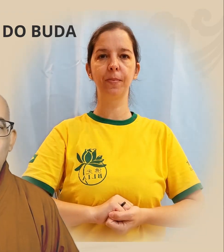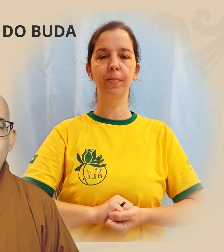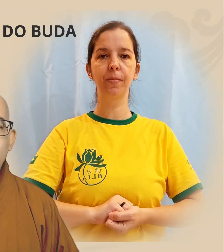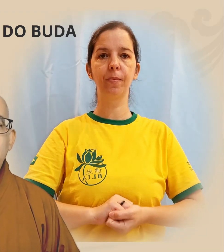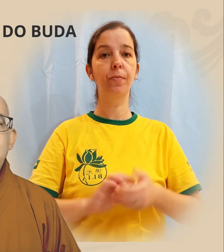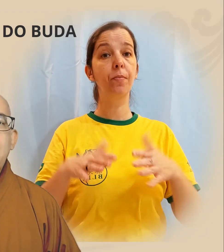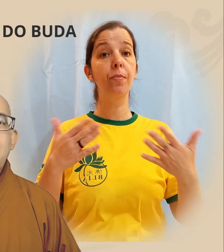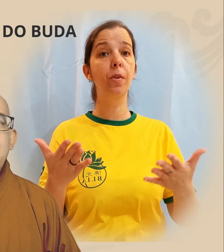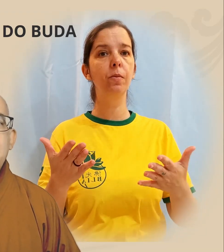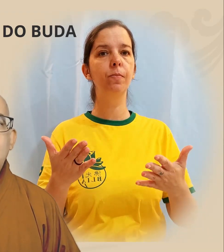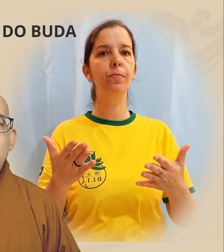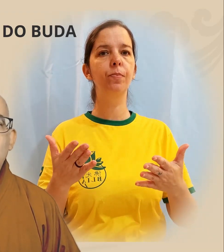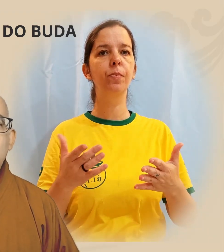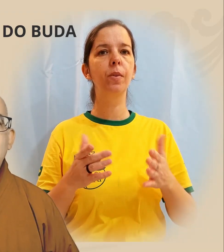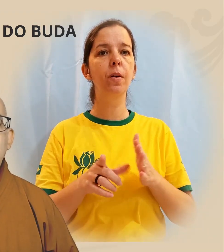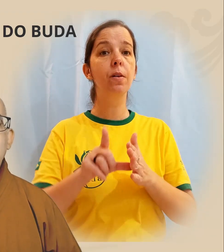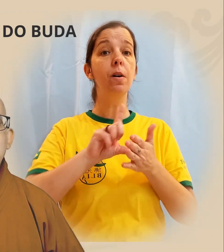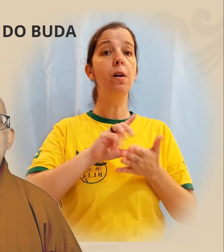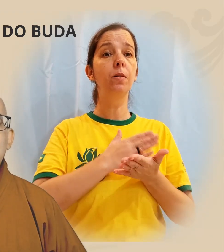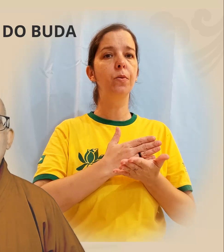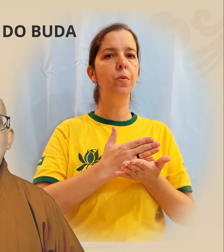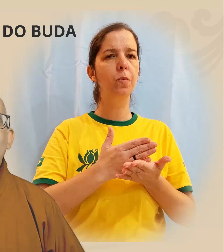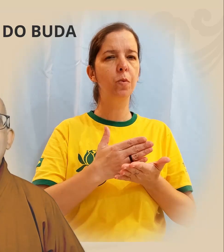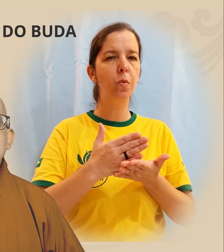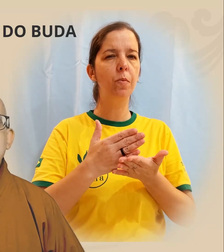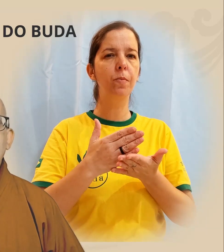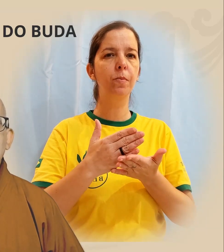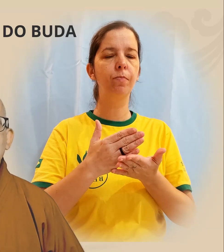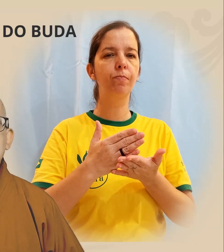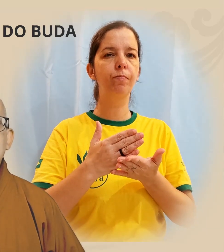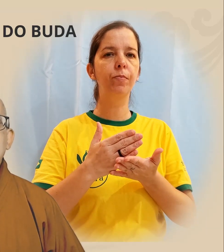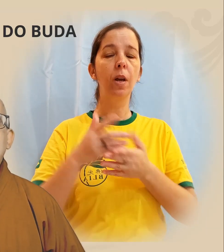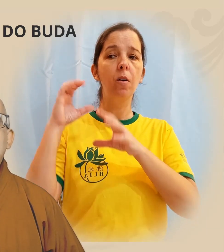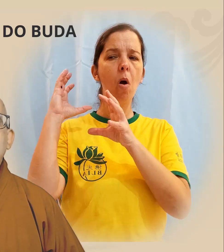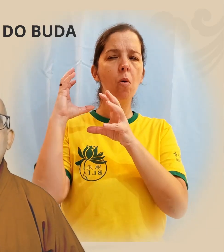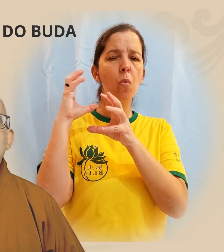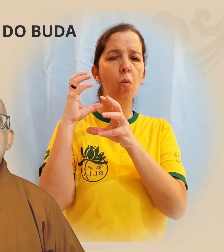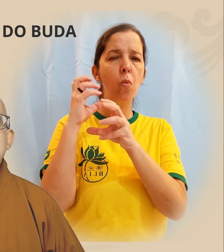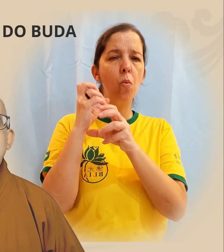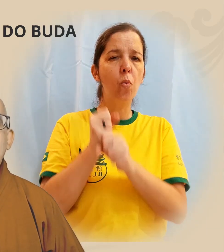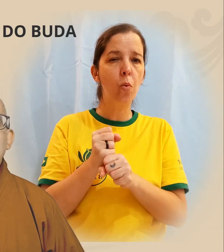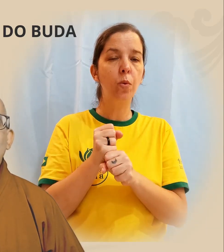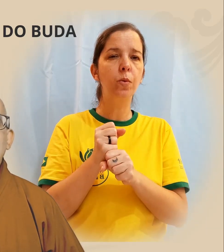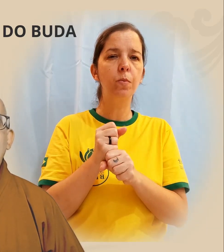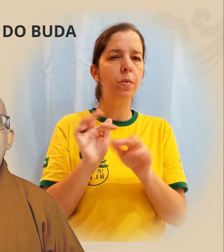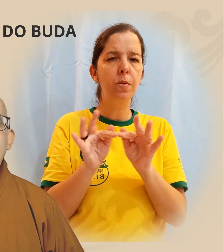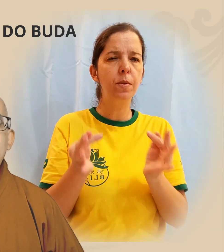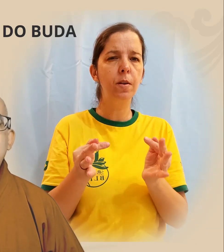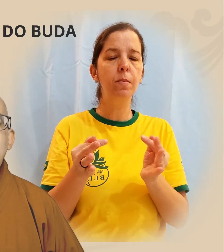labial. Então, antes de começarmos, vamos dar